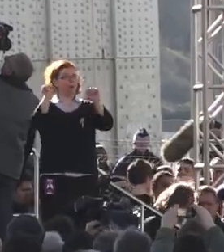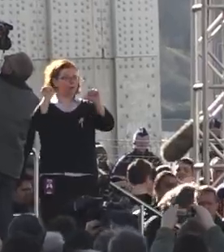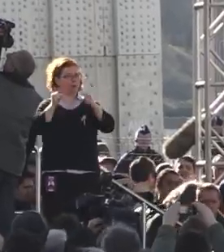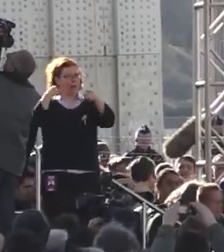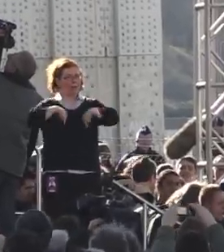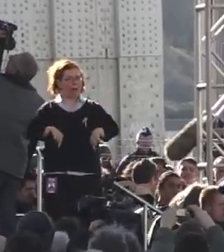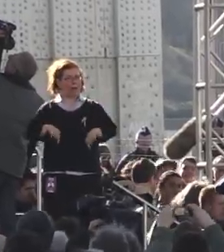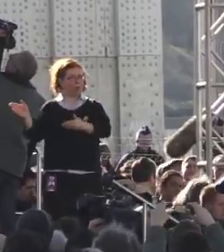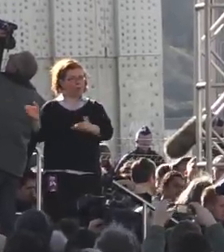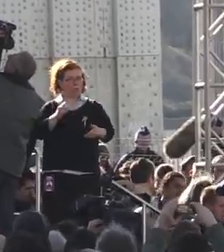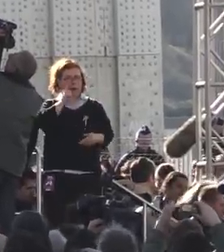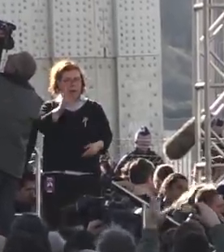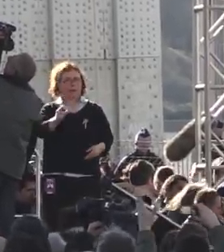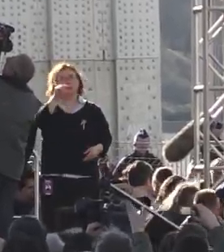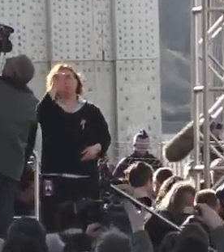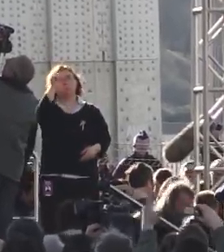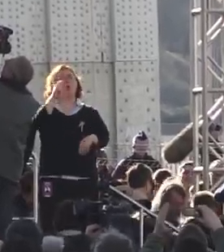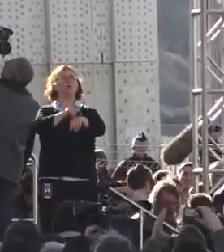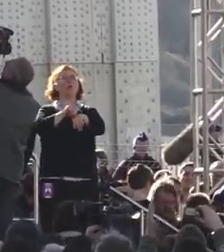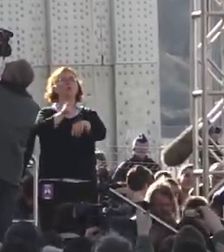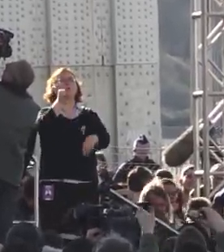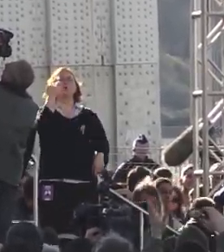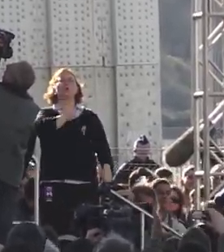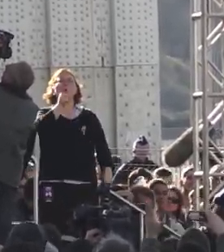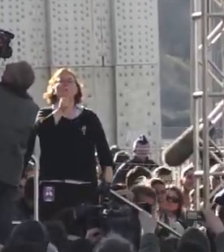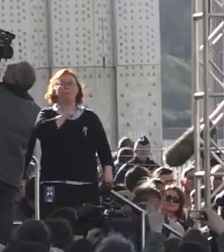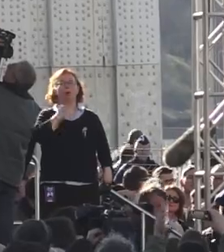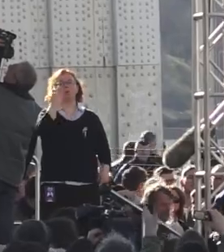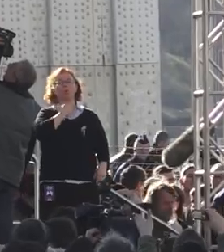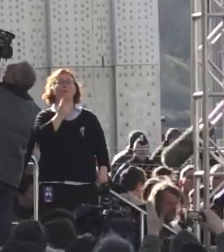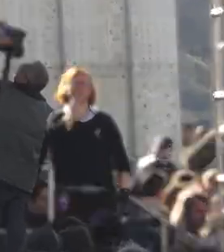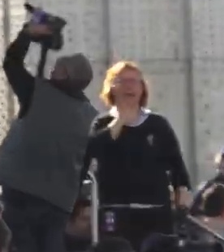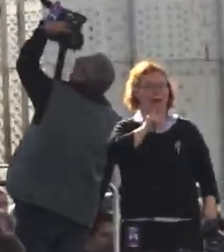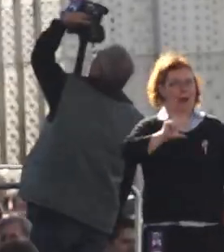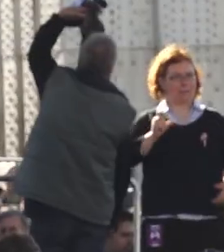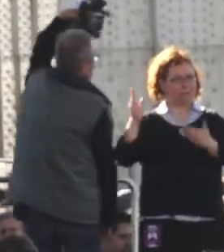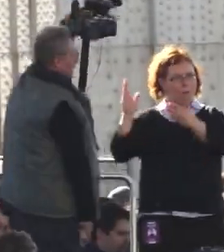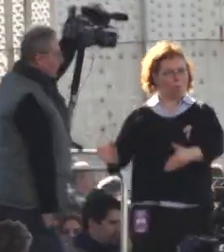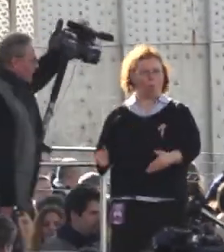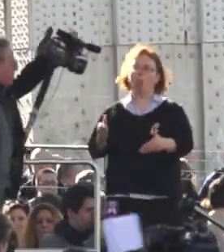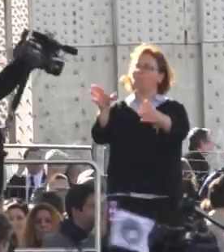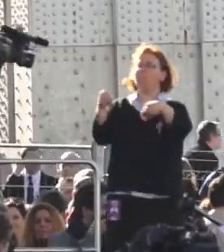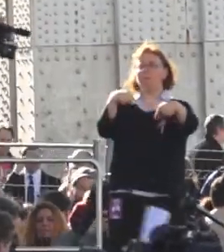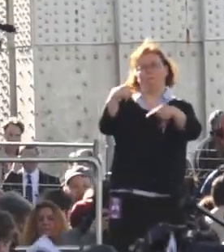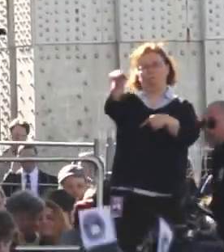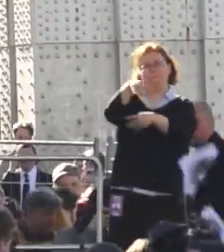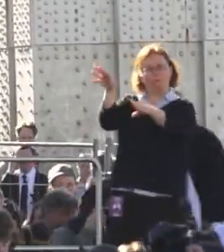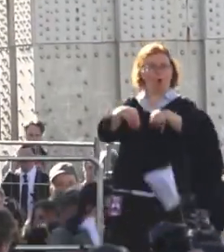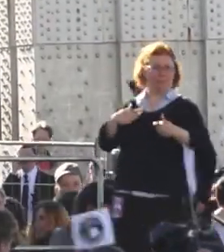köztársasági elnökét, dr. Dobman, dr. Pityinger Lászlót. Fogadjátok